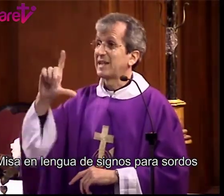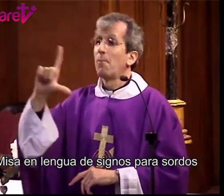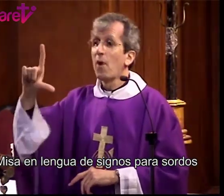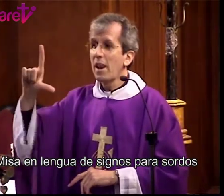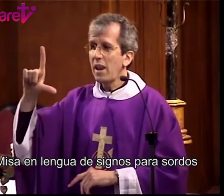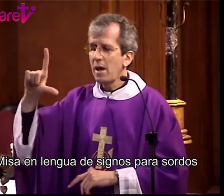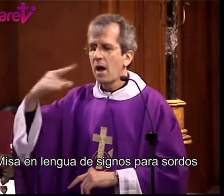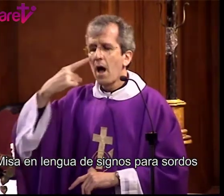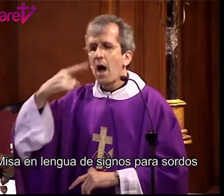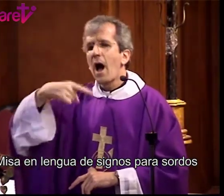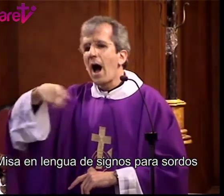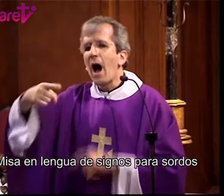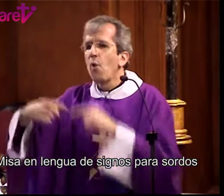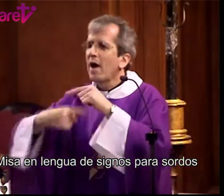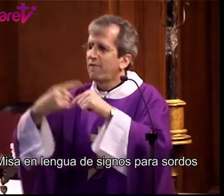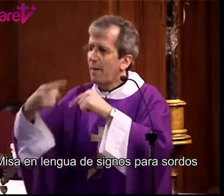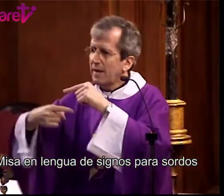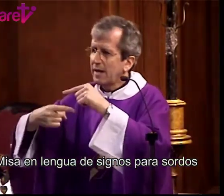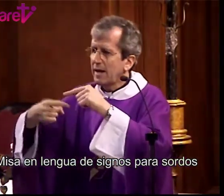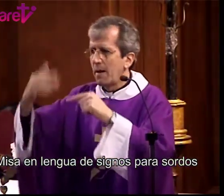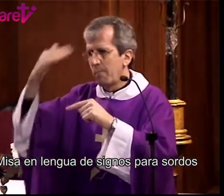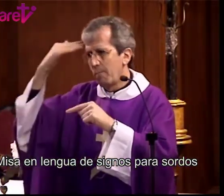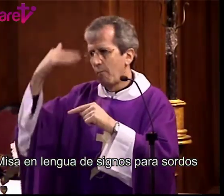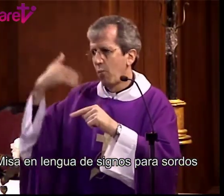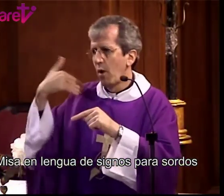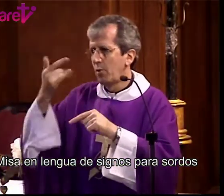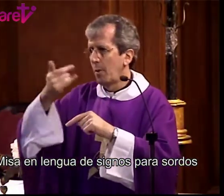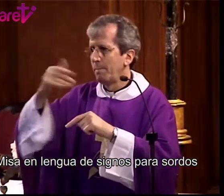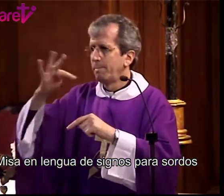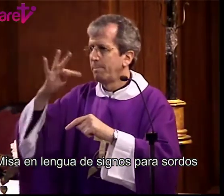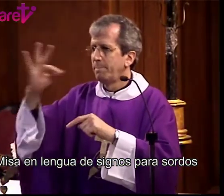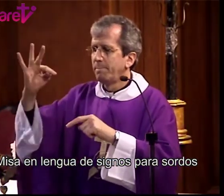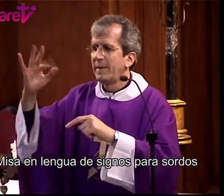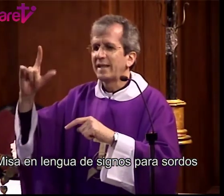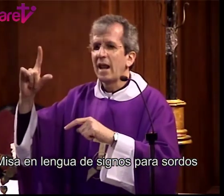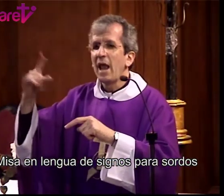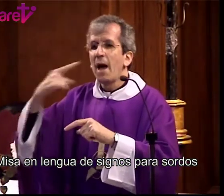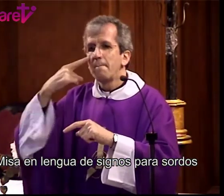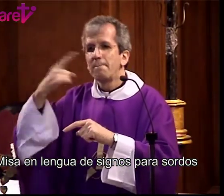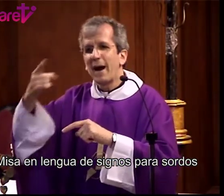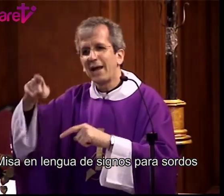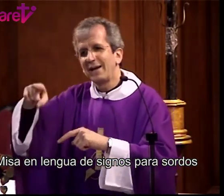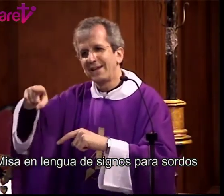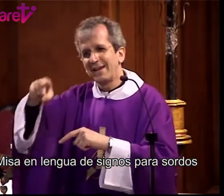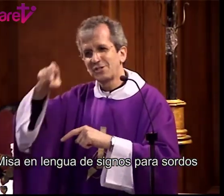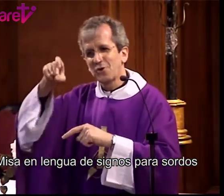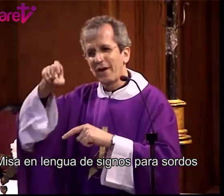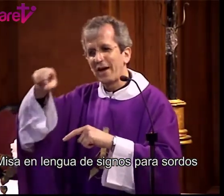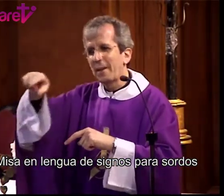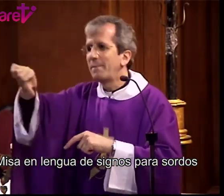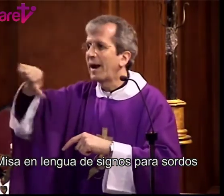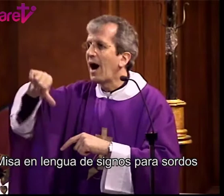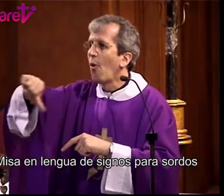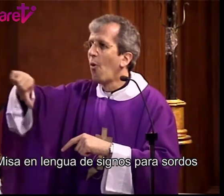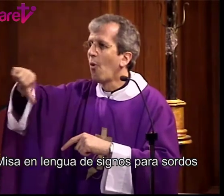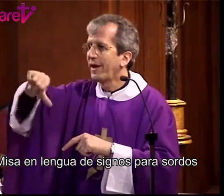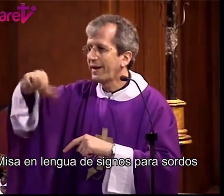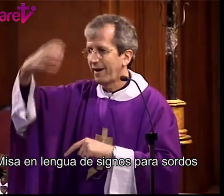Samuel a una familia, pueblo Betel, para escoger, para ungir